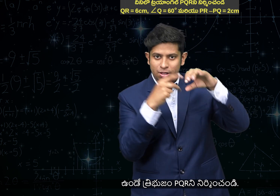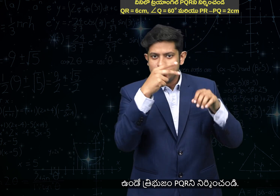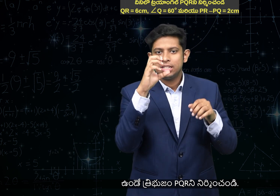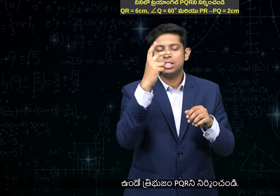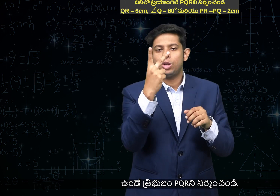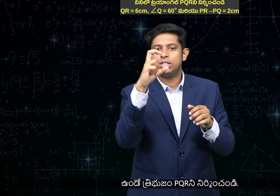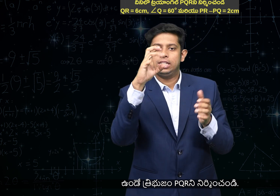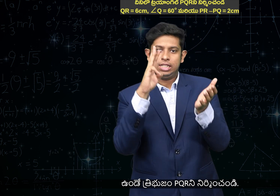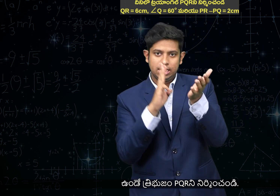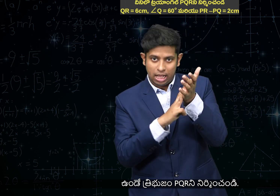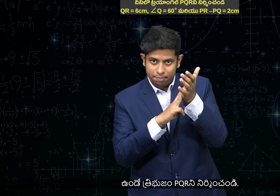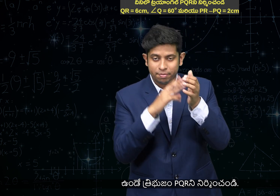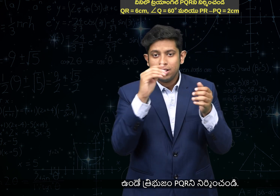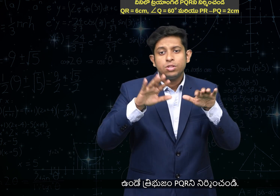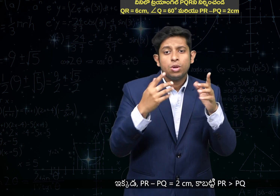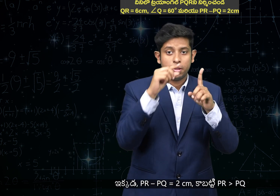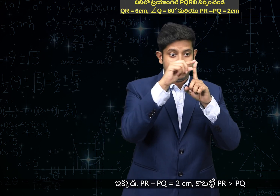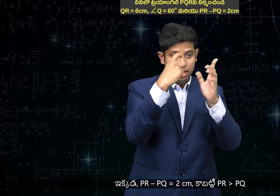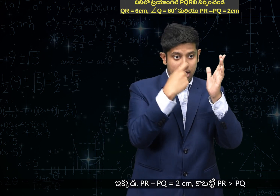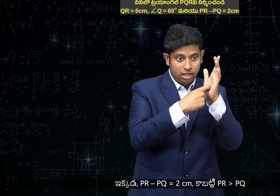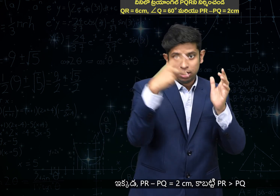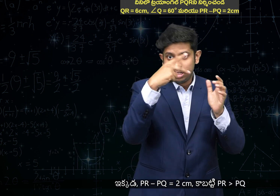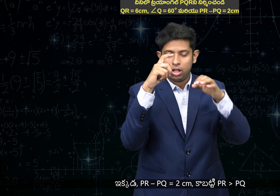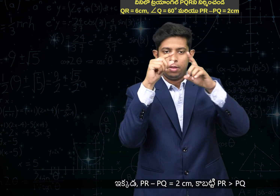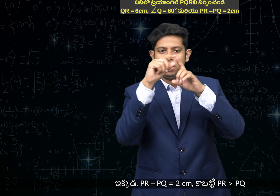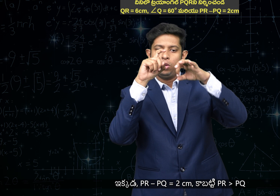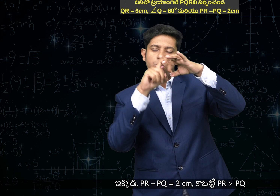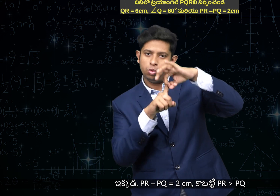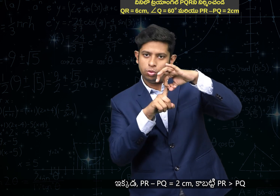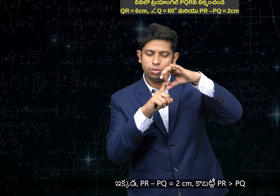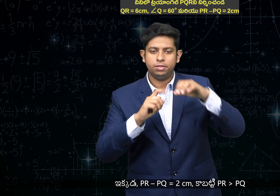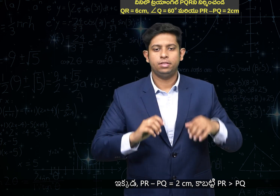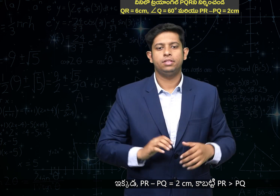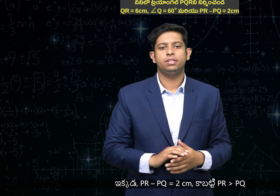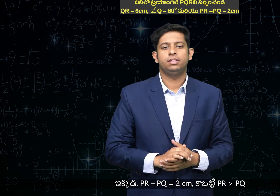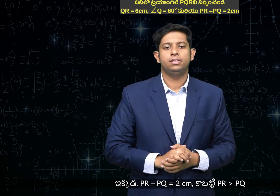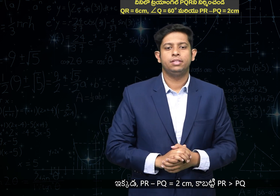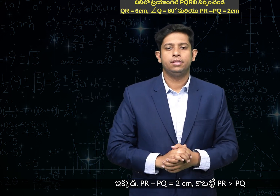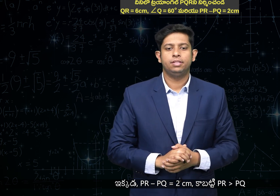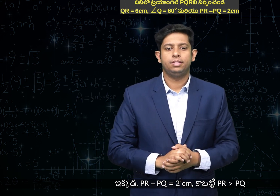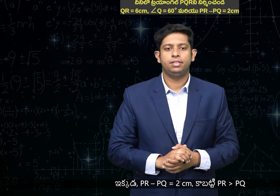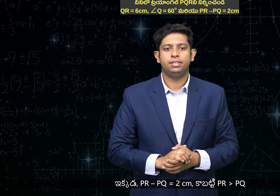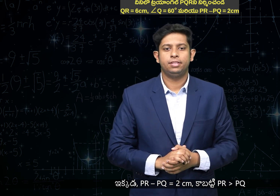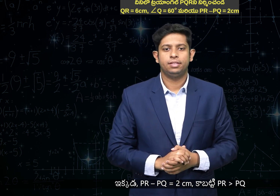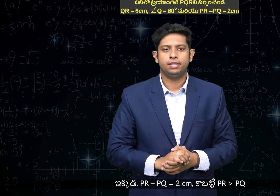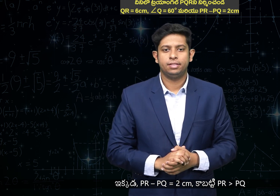పిక్యూఆర్ని నిర్మించండి. ఇక్కడ పిఆర్ మైనస్ పిక్యూ = 2